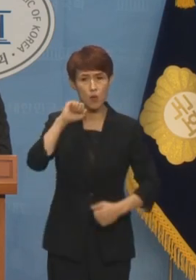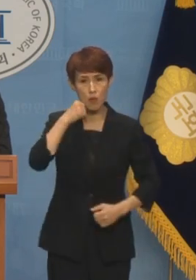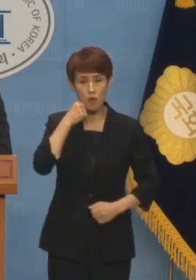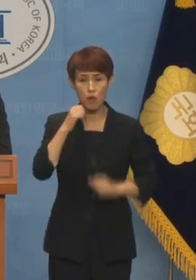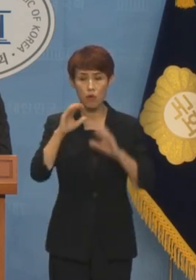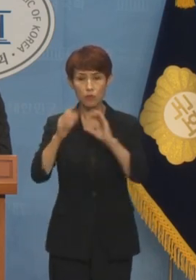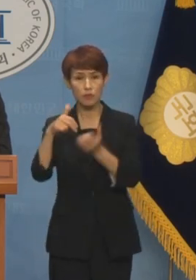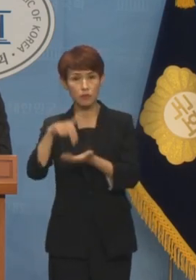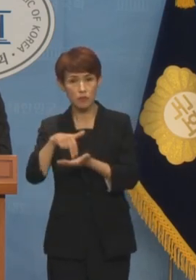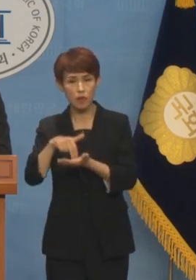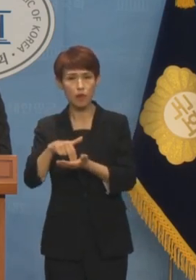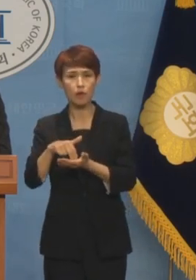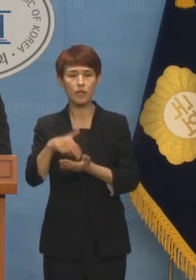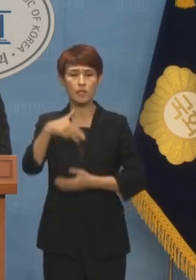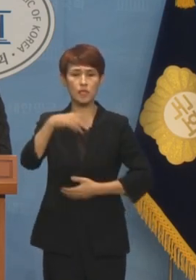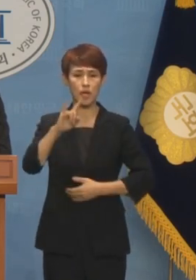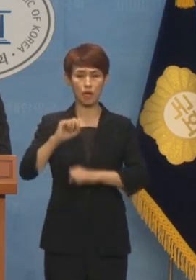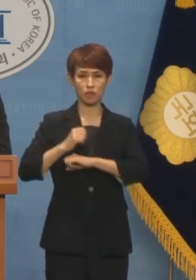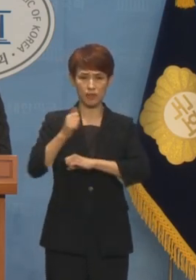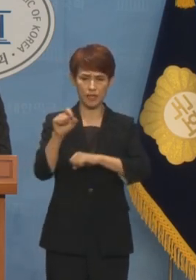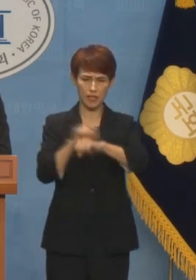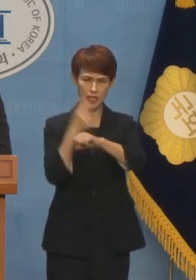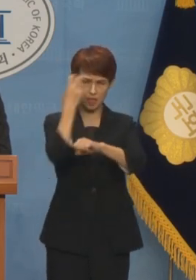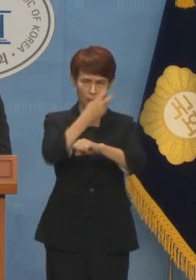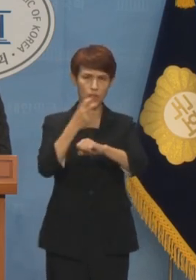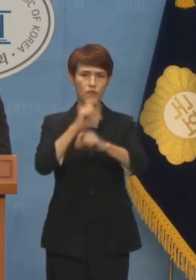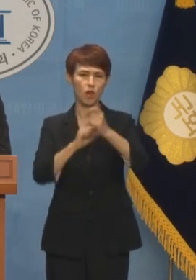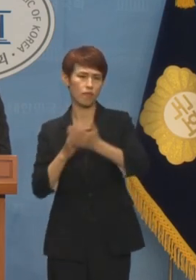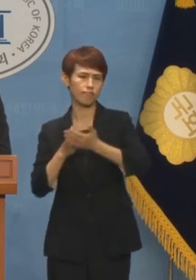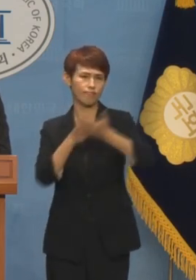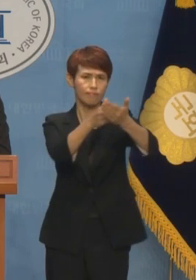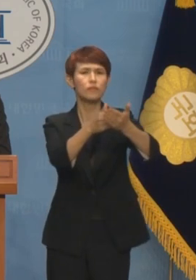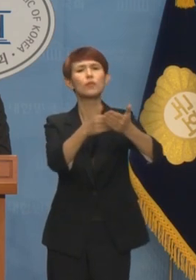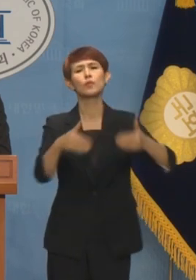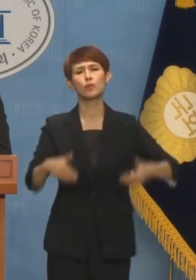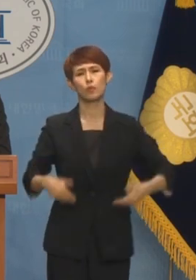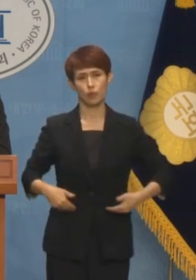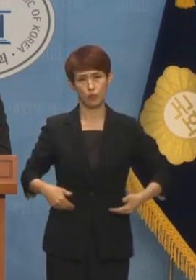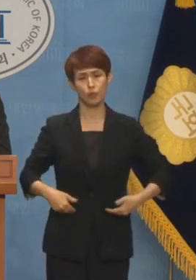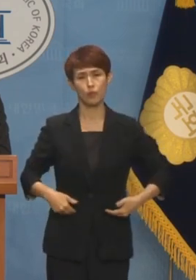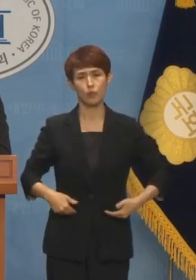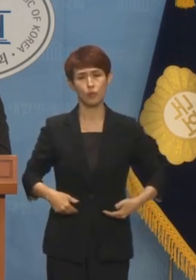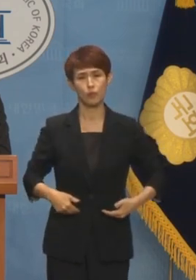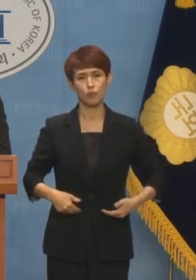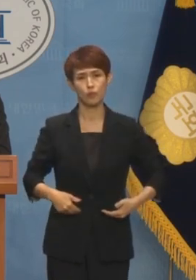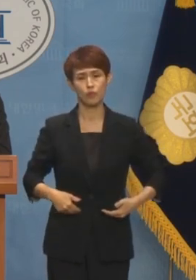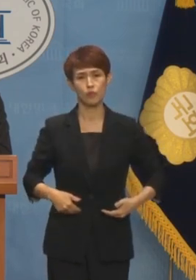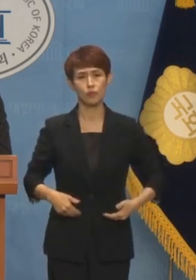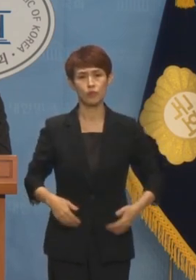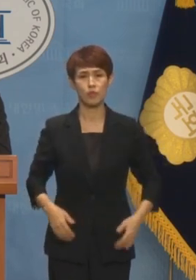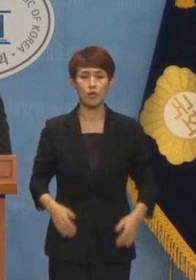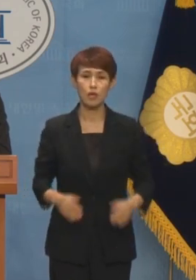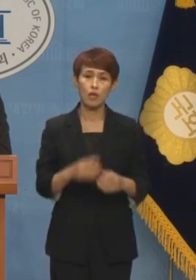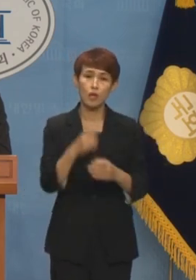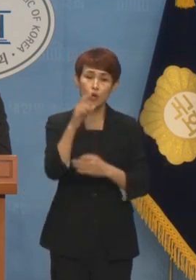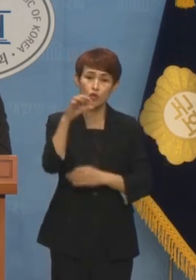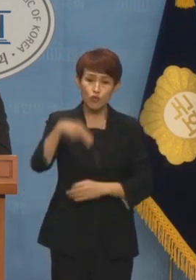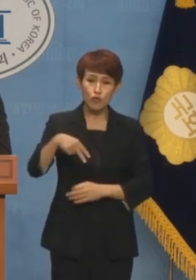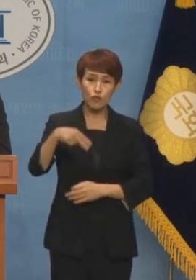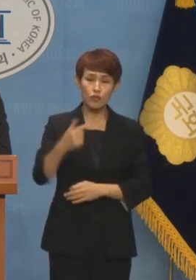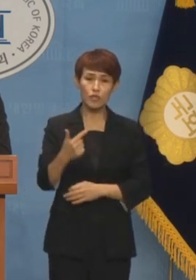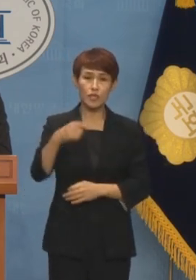국민은 최상병 특검을 더 강하게 요구할 수밖에 없는 상황입니다. 윤재호